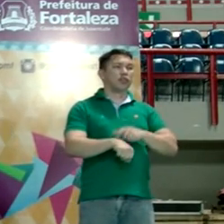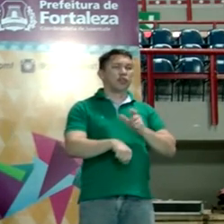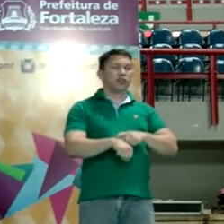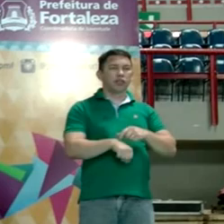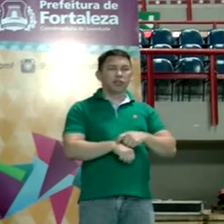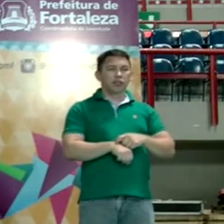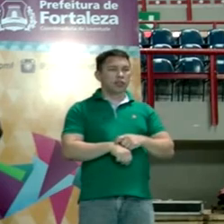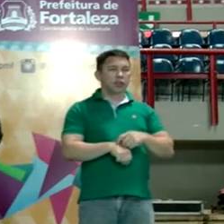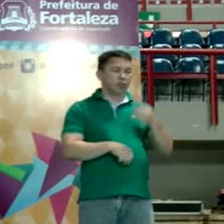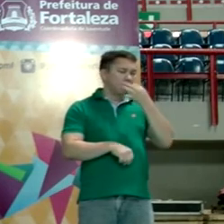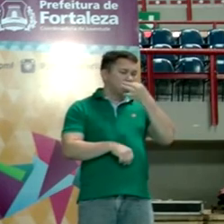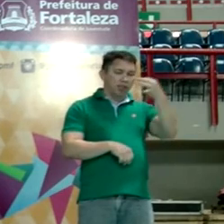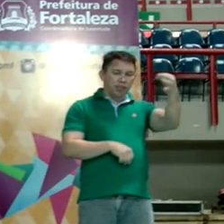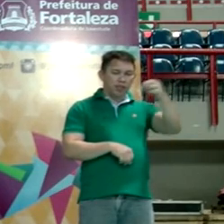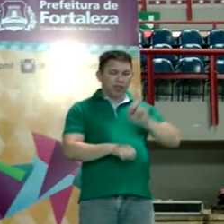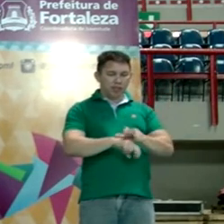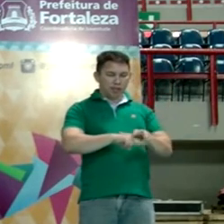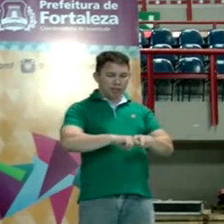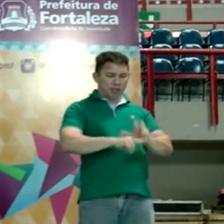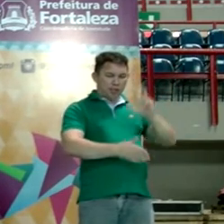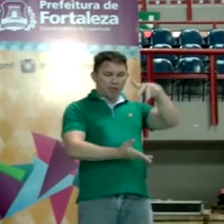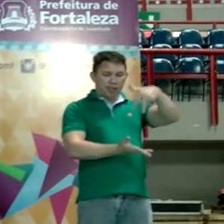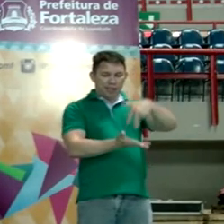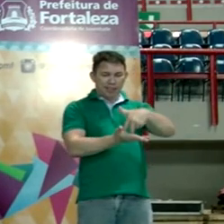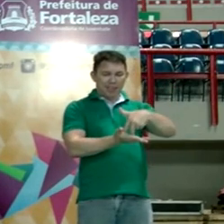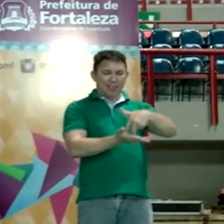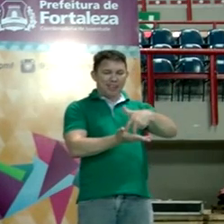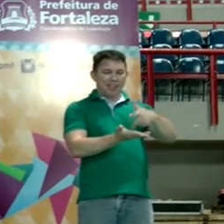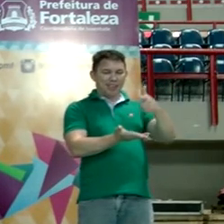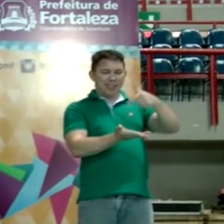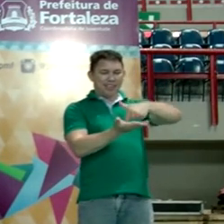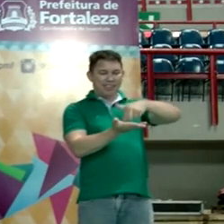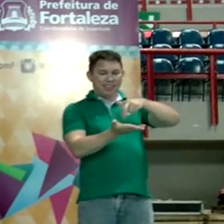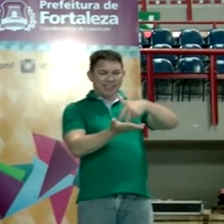negócio. Tu já se levanta e já fica assim, ó.